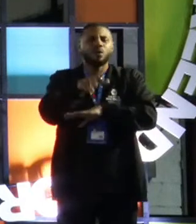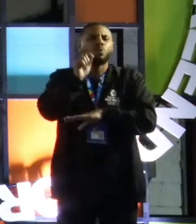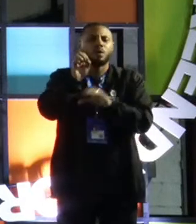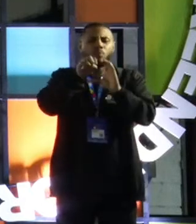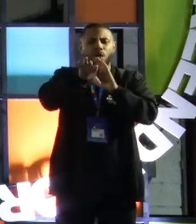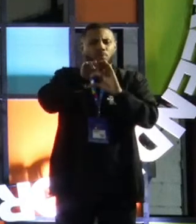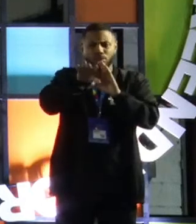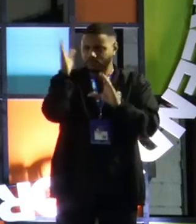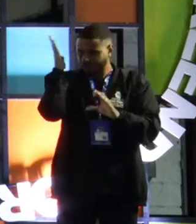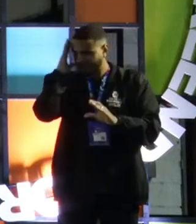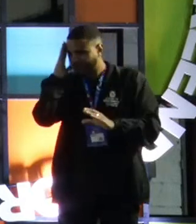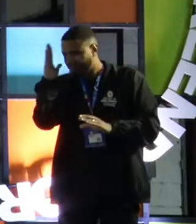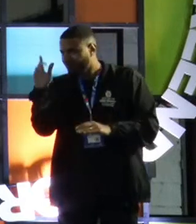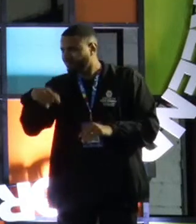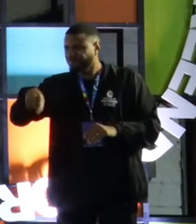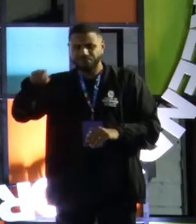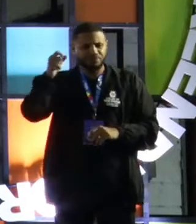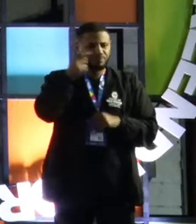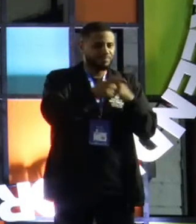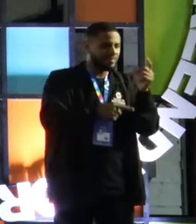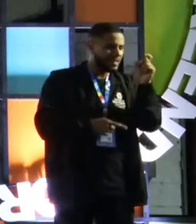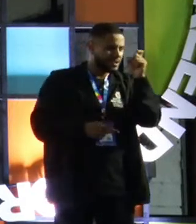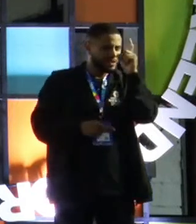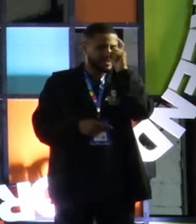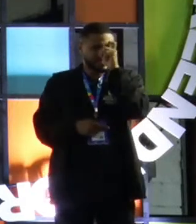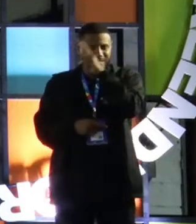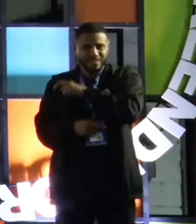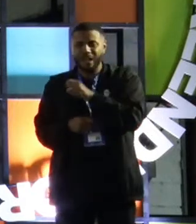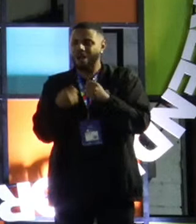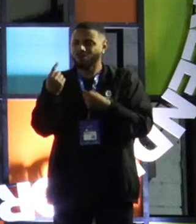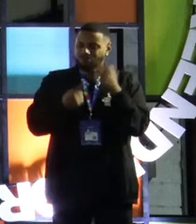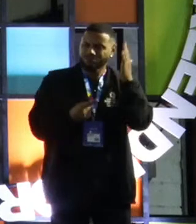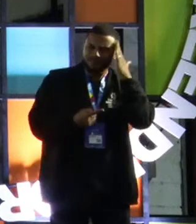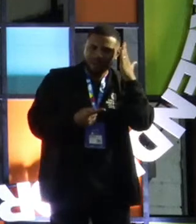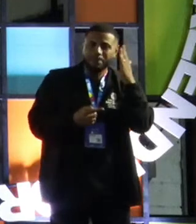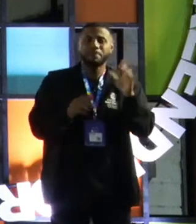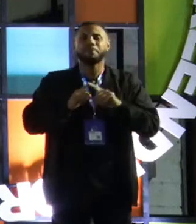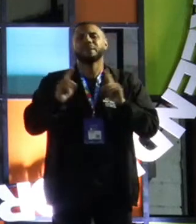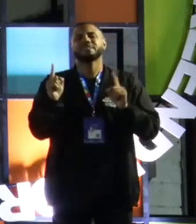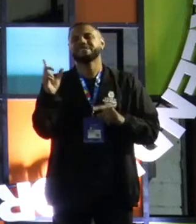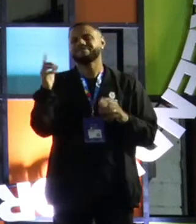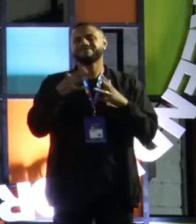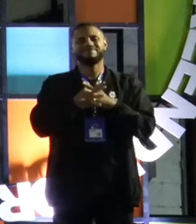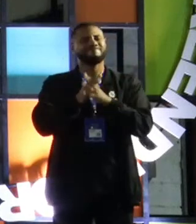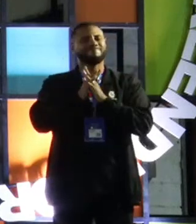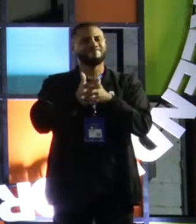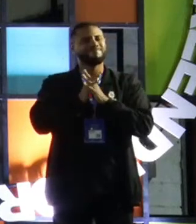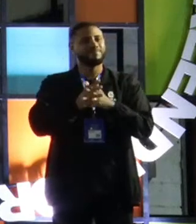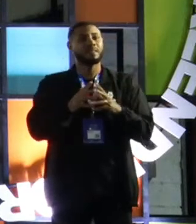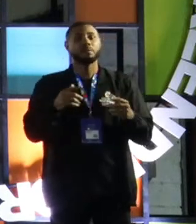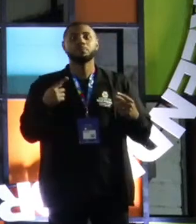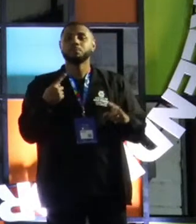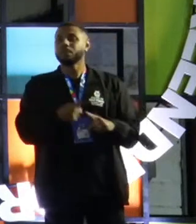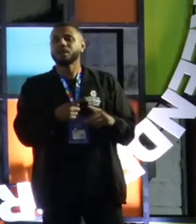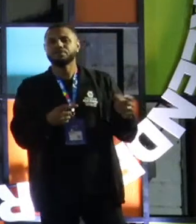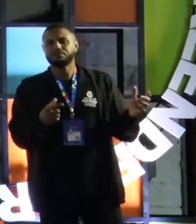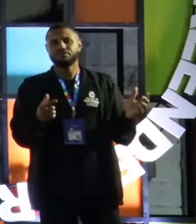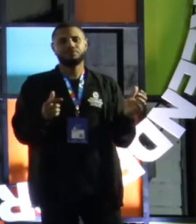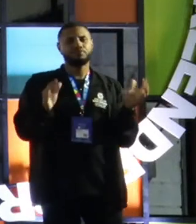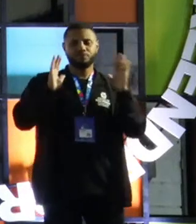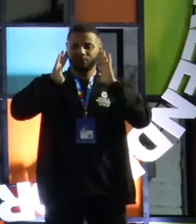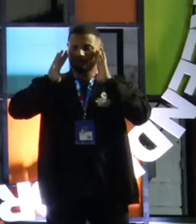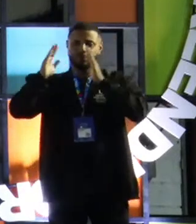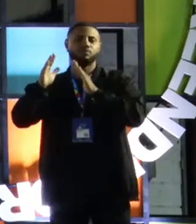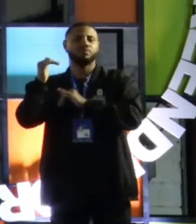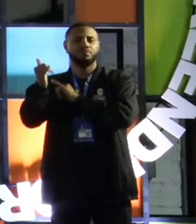Globo? É muito difícil. Tem pessoas que sabem, mas é muito mais um público mais um pouquinho mais old